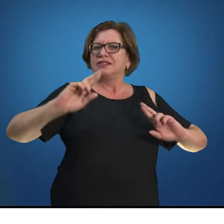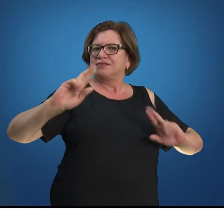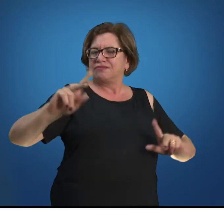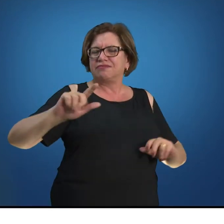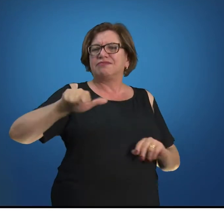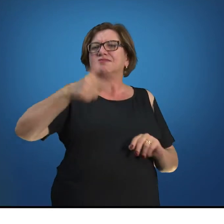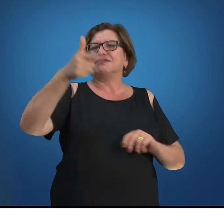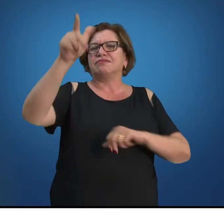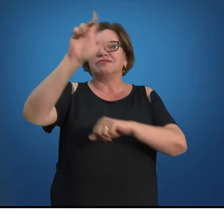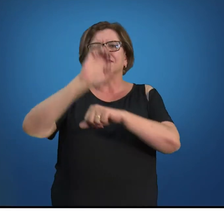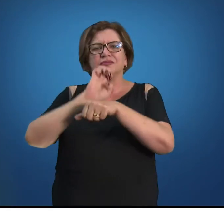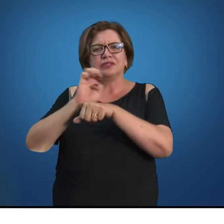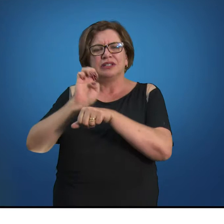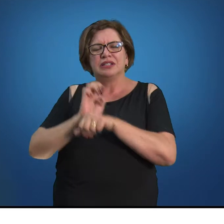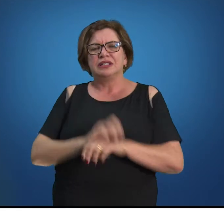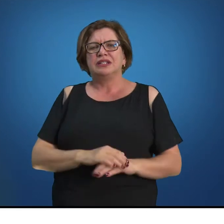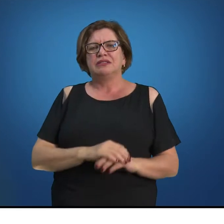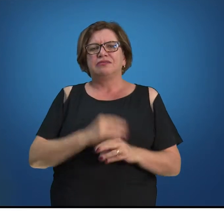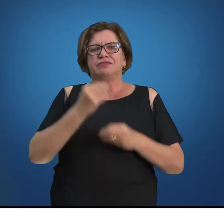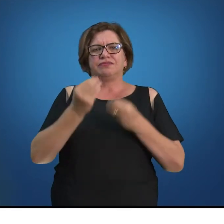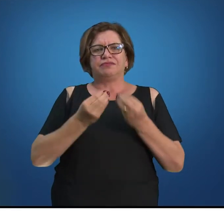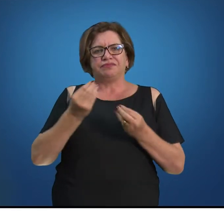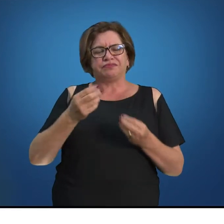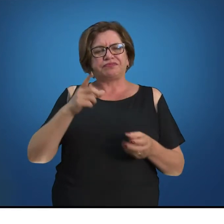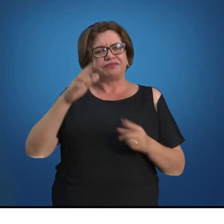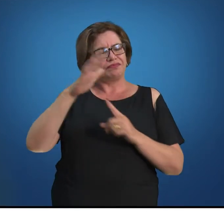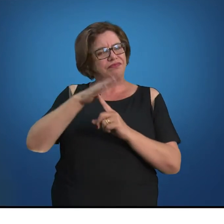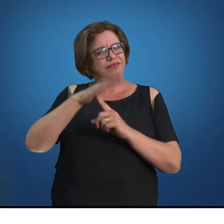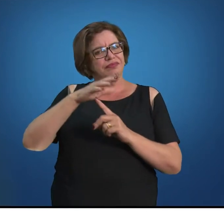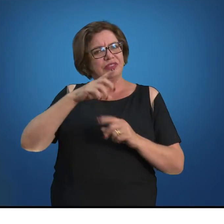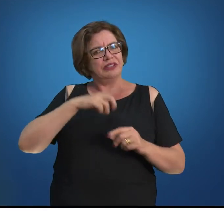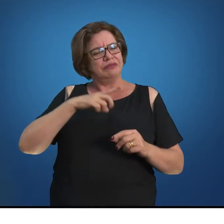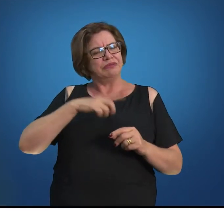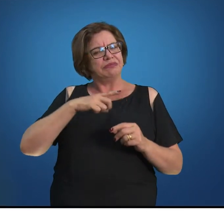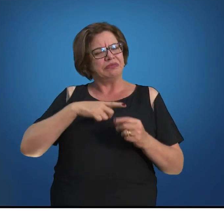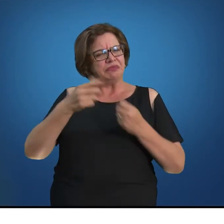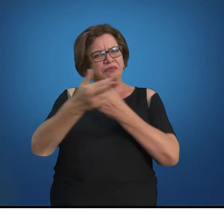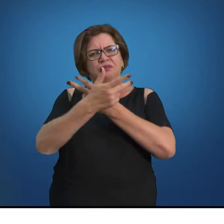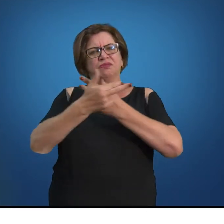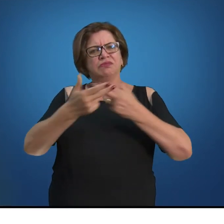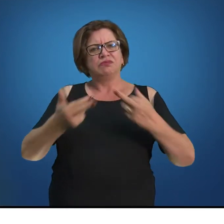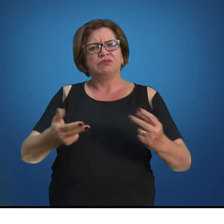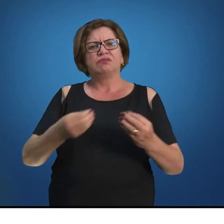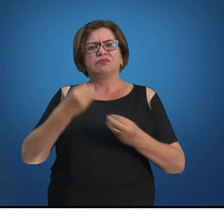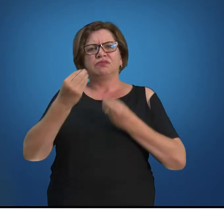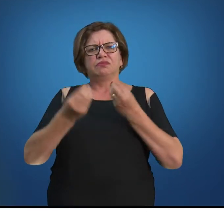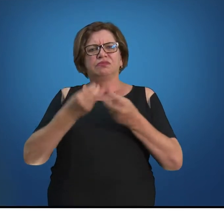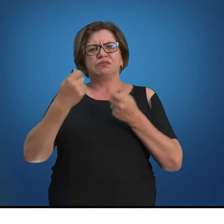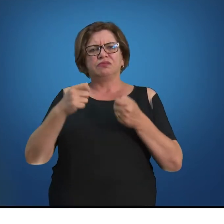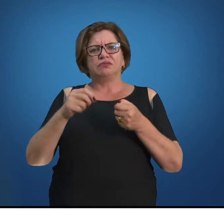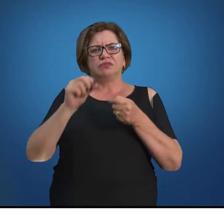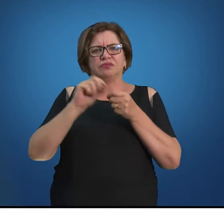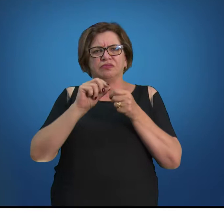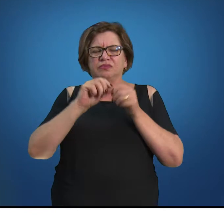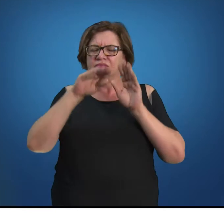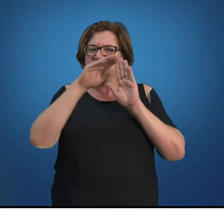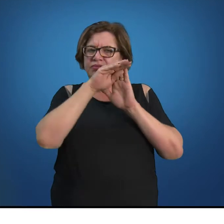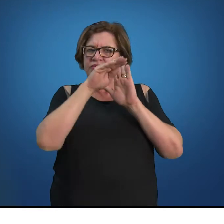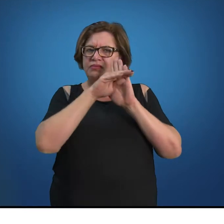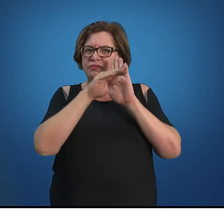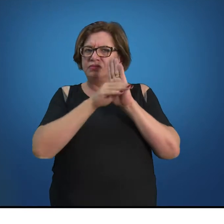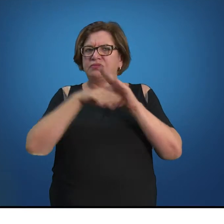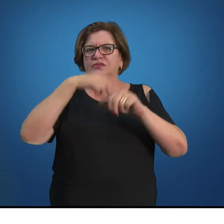outros estados, de que traz todos os conteúdos que devem fazer parte do plano